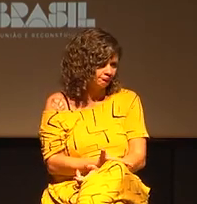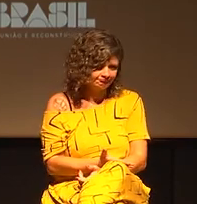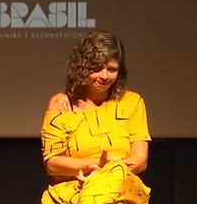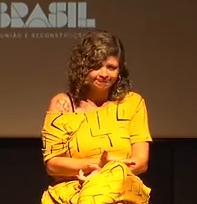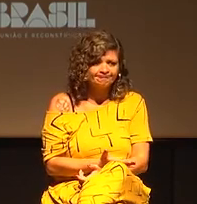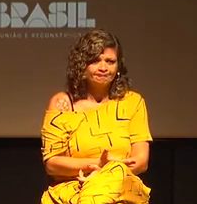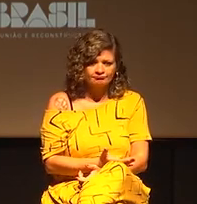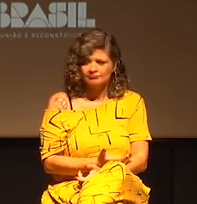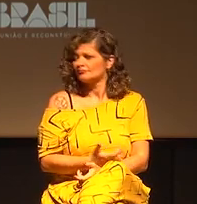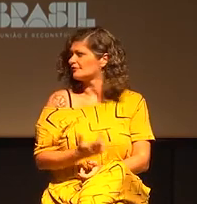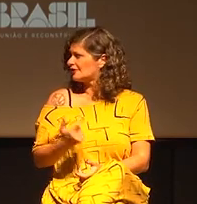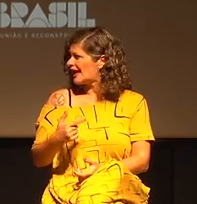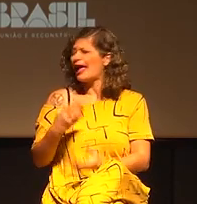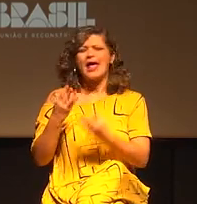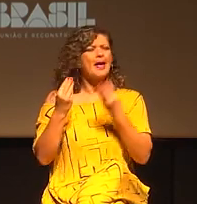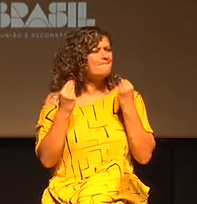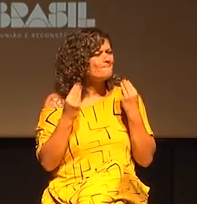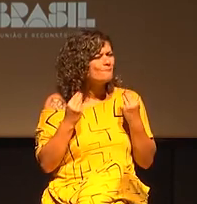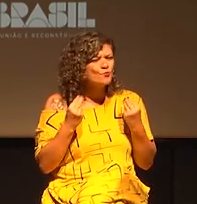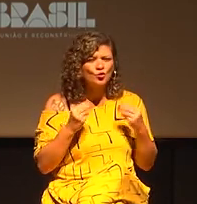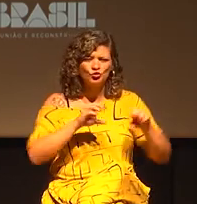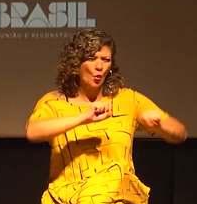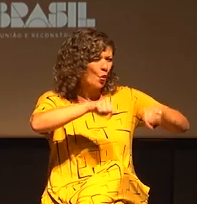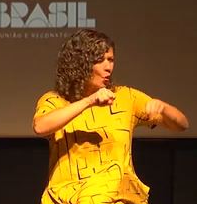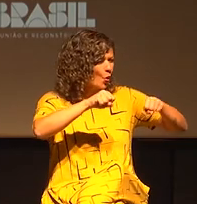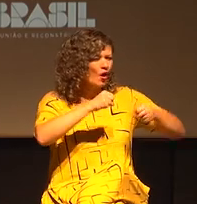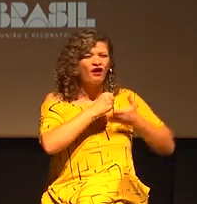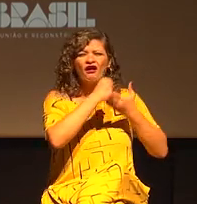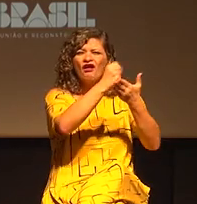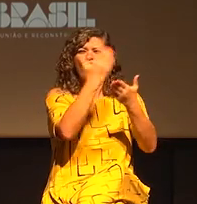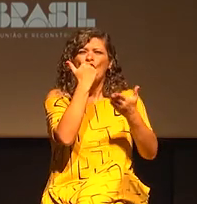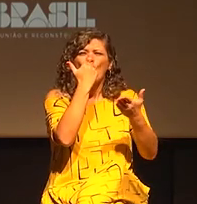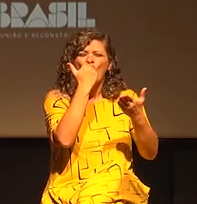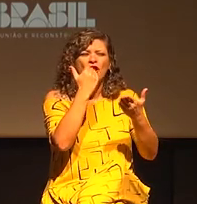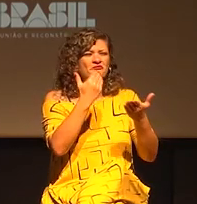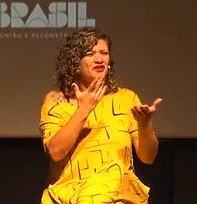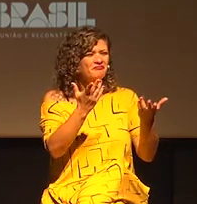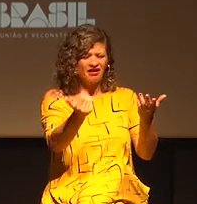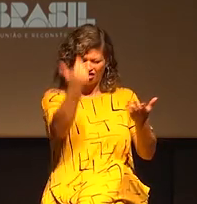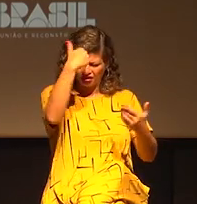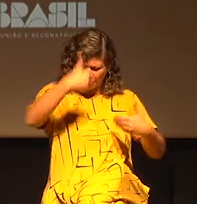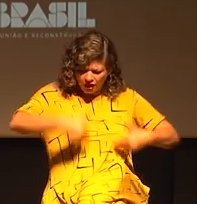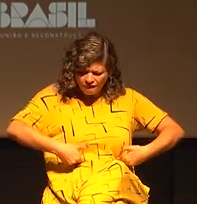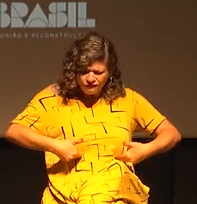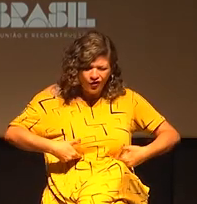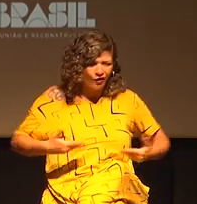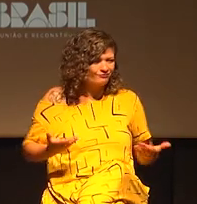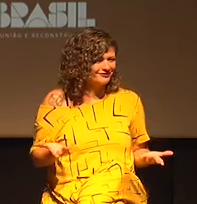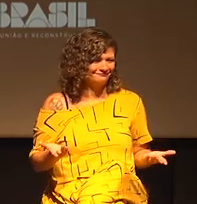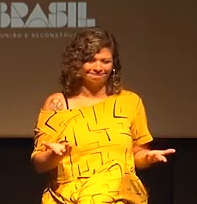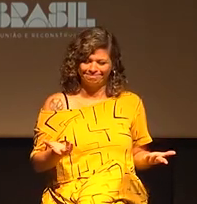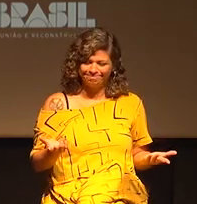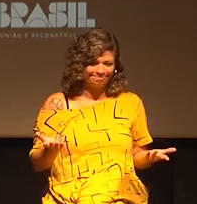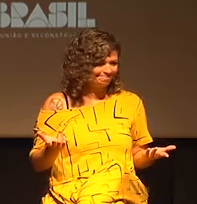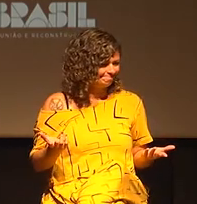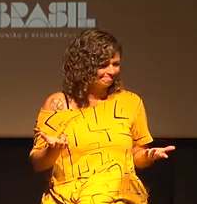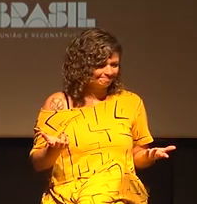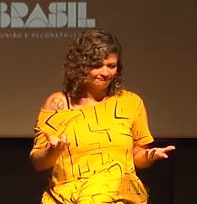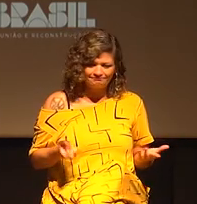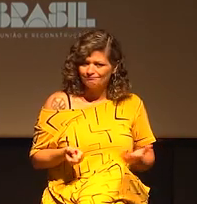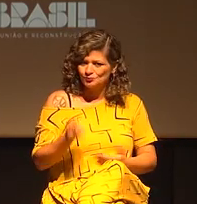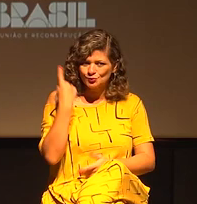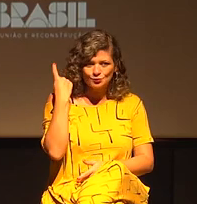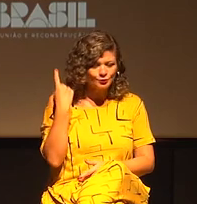então é muito louco né entrega a comida com fome né eles entrega é então tem esse movimento também